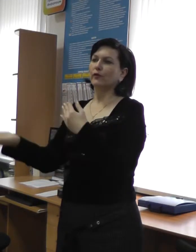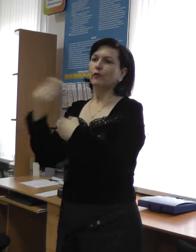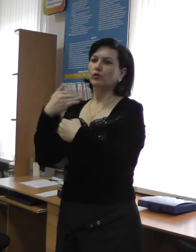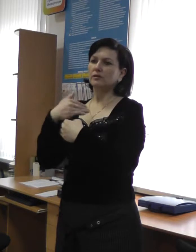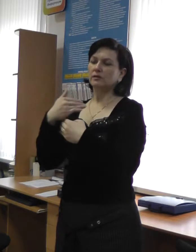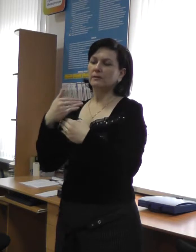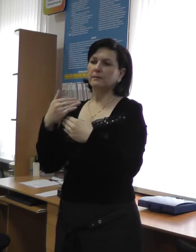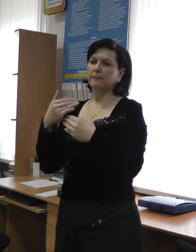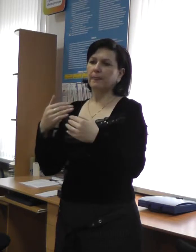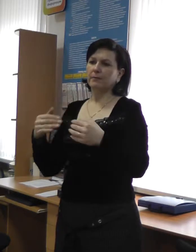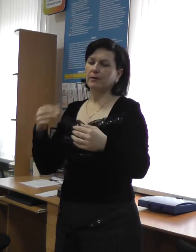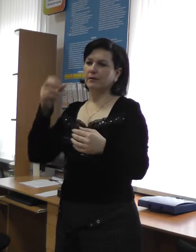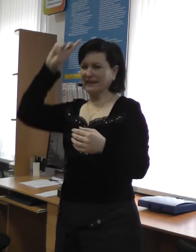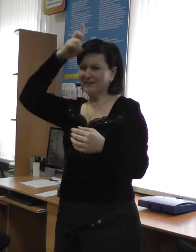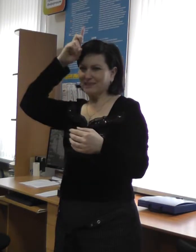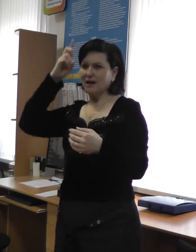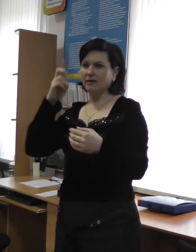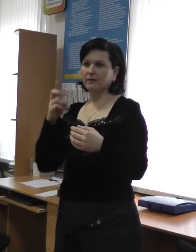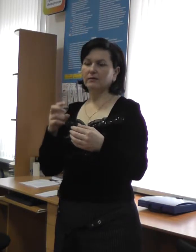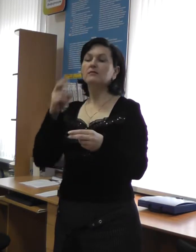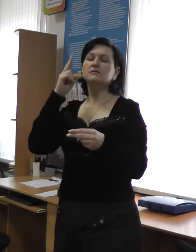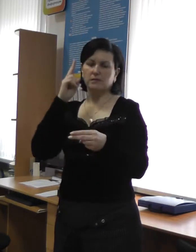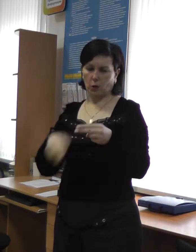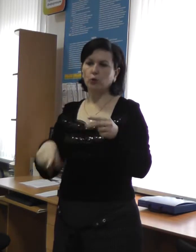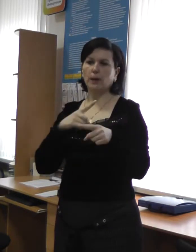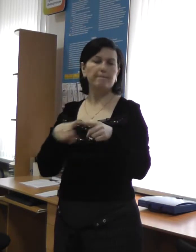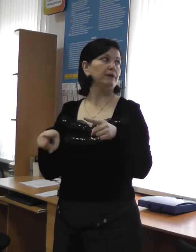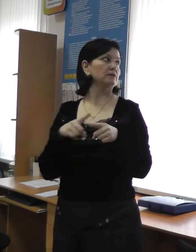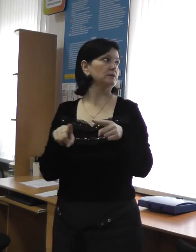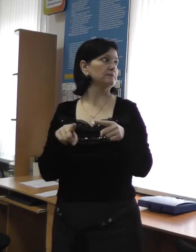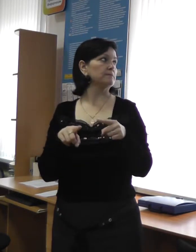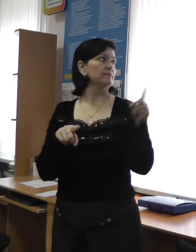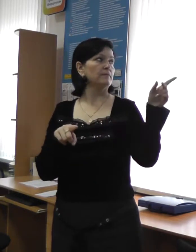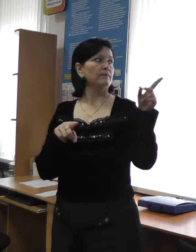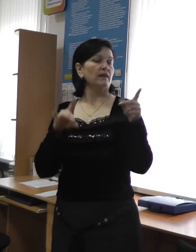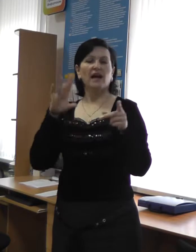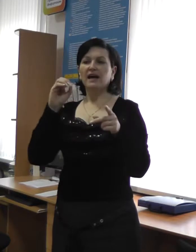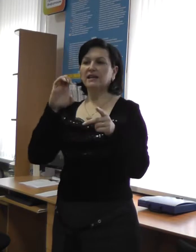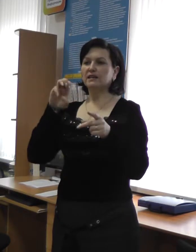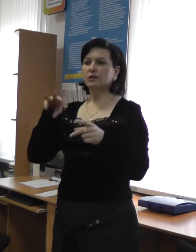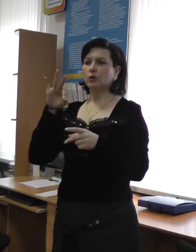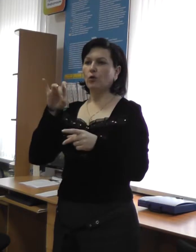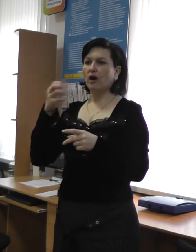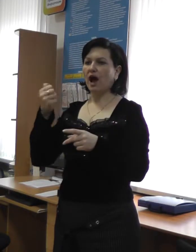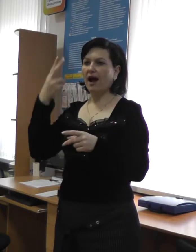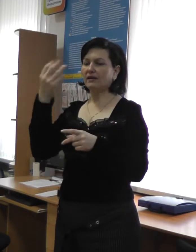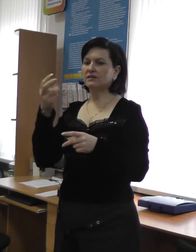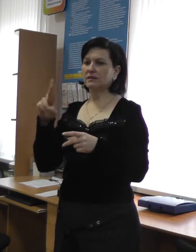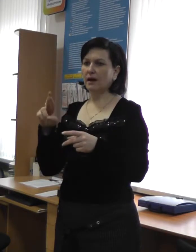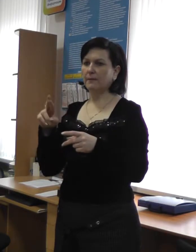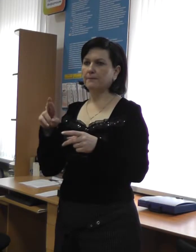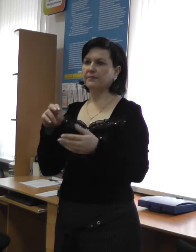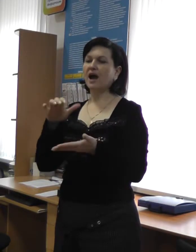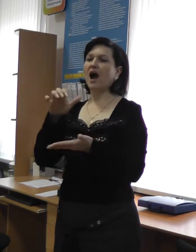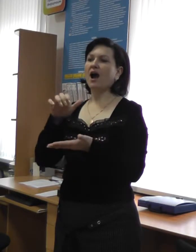Иван Ганиловский и перенес гостиницу, официально именуемую «Ресторация». Ее арендатором являлся